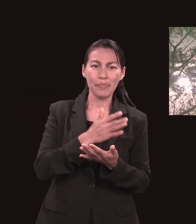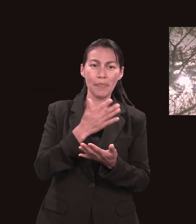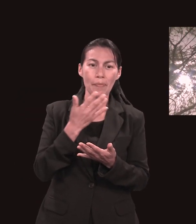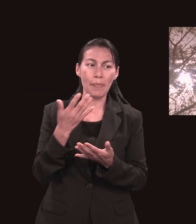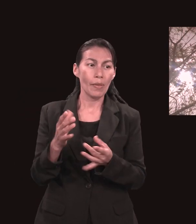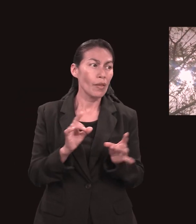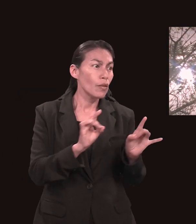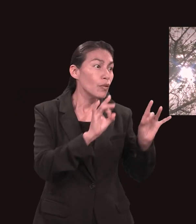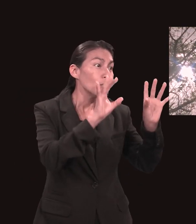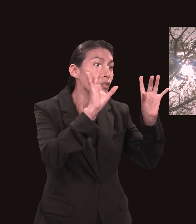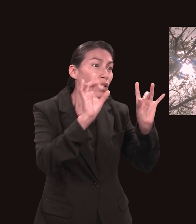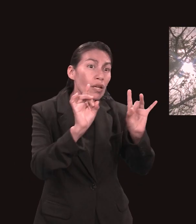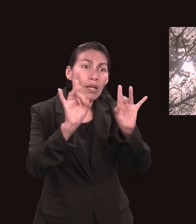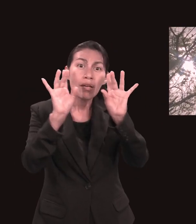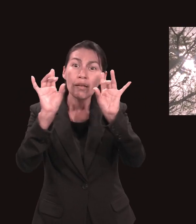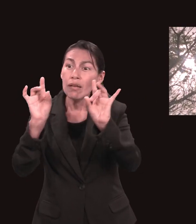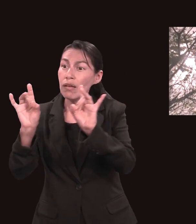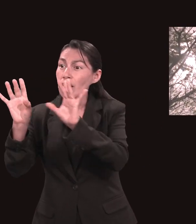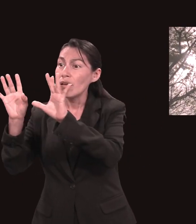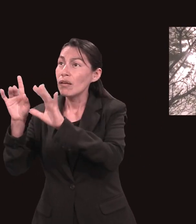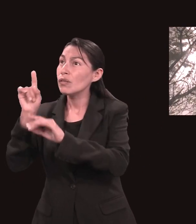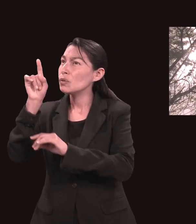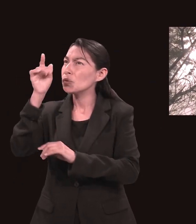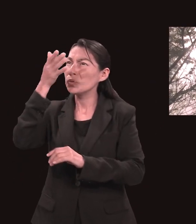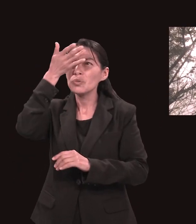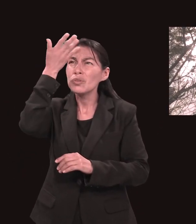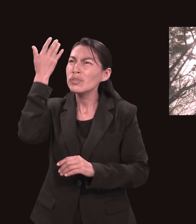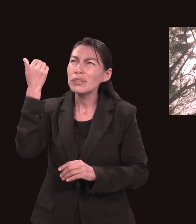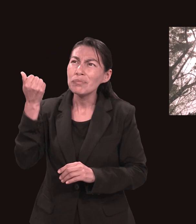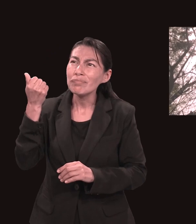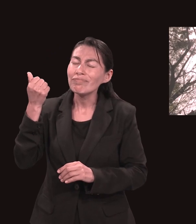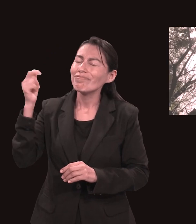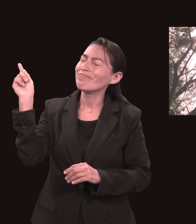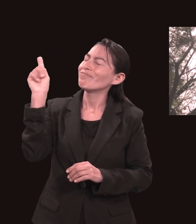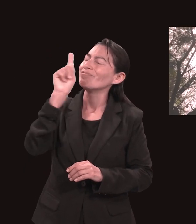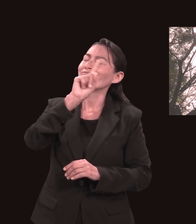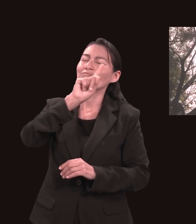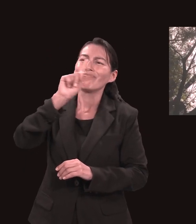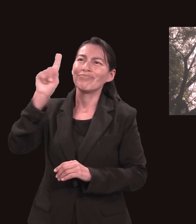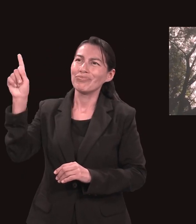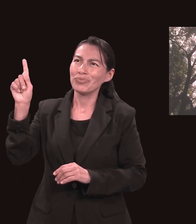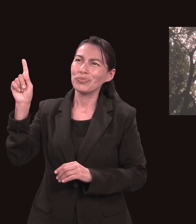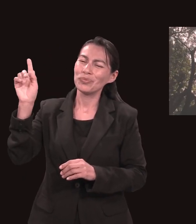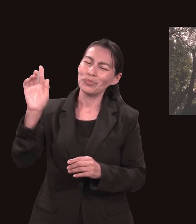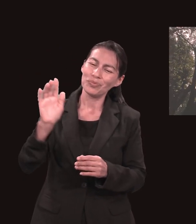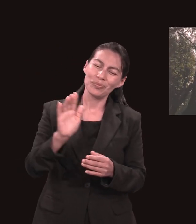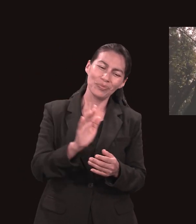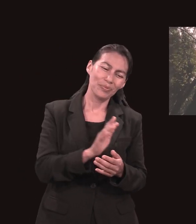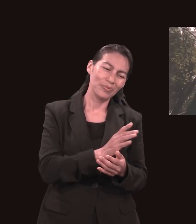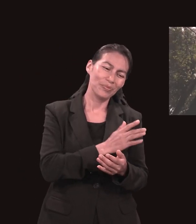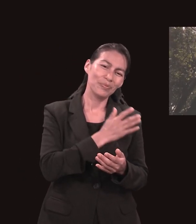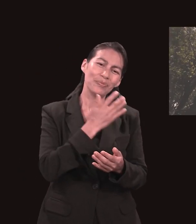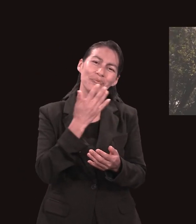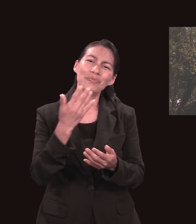No hay nada bajo el sol que tú no